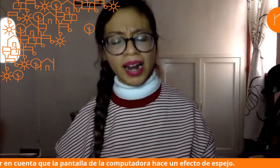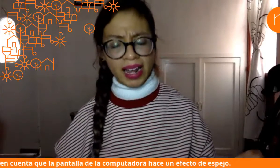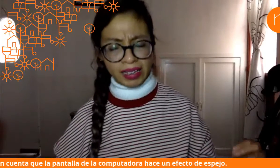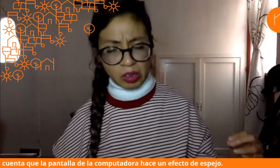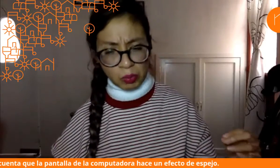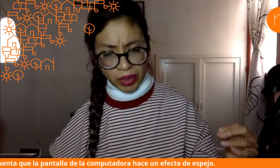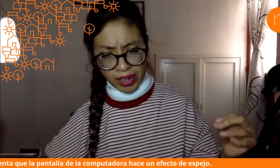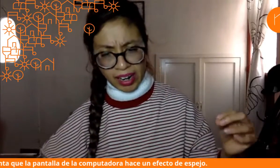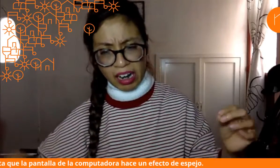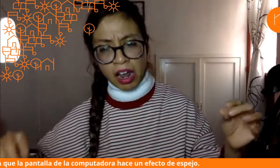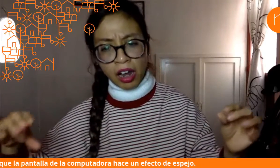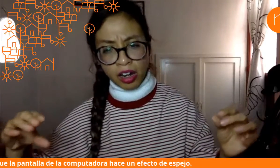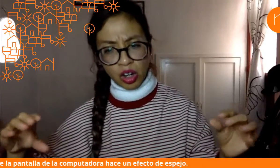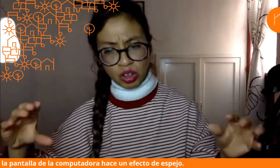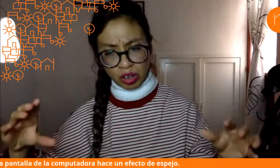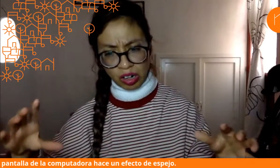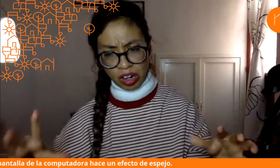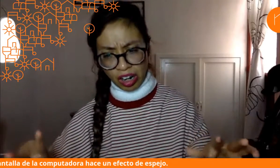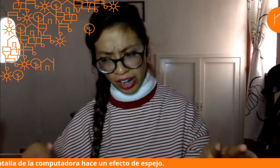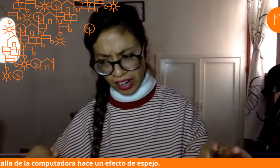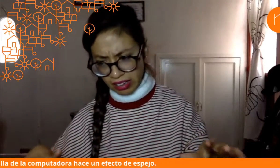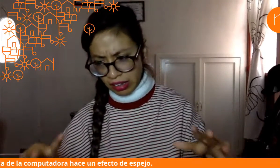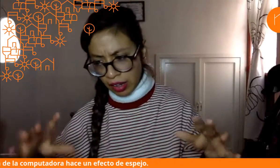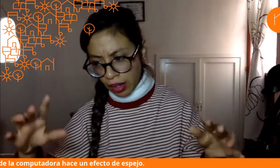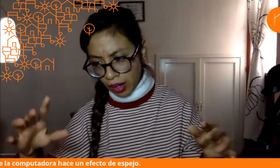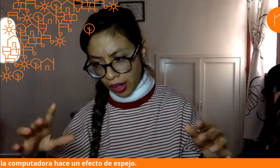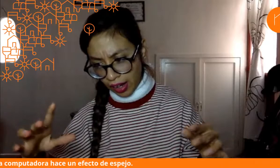Para denominar los colores